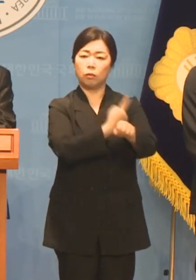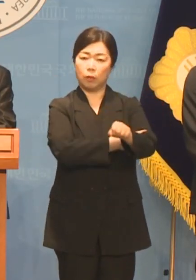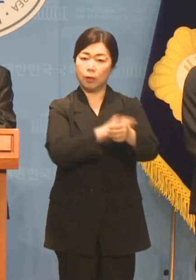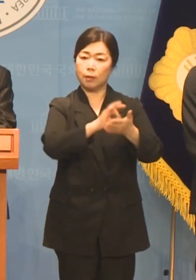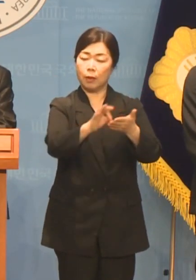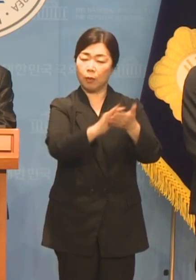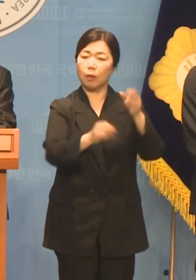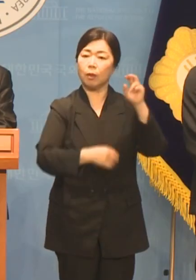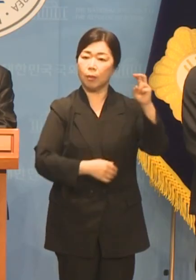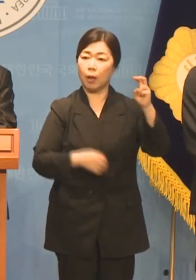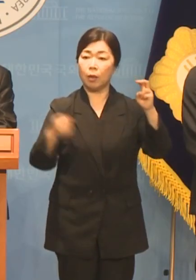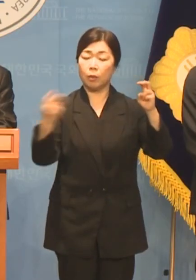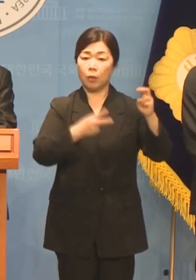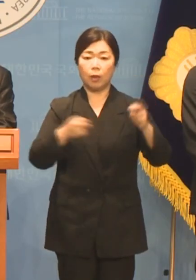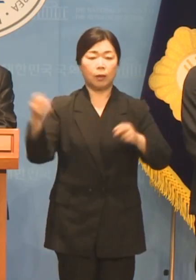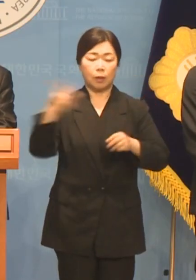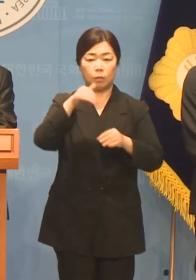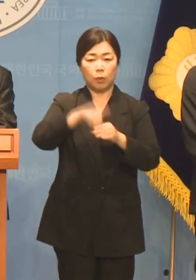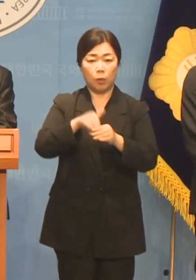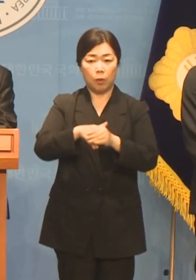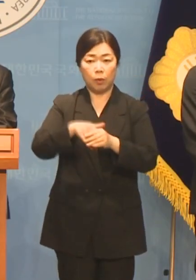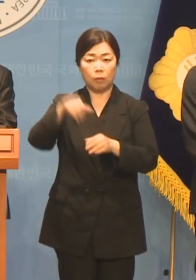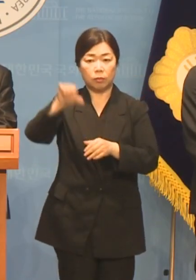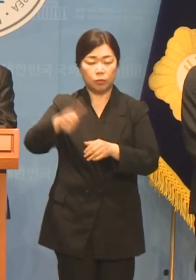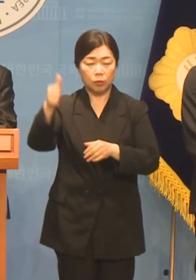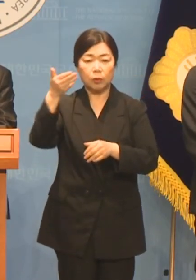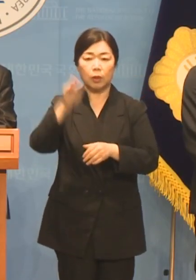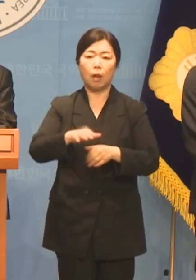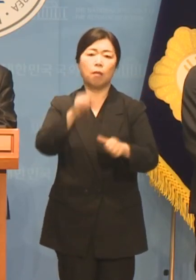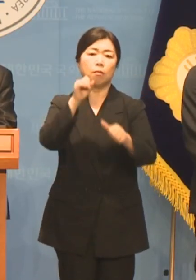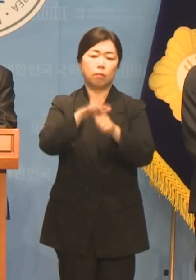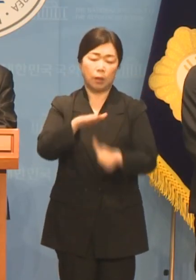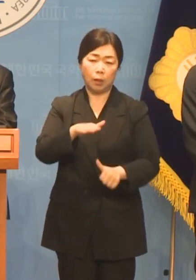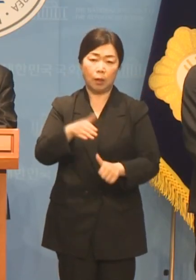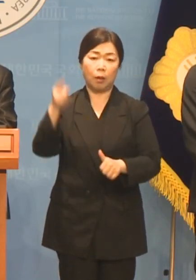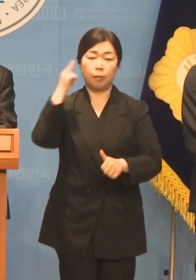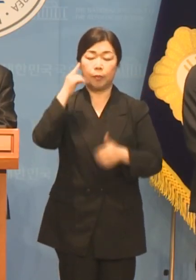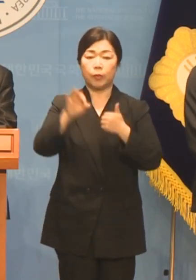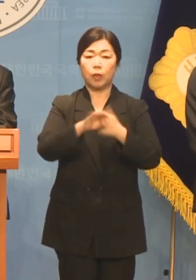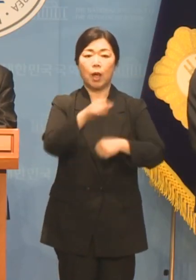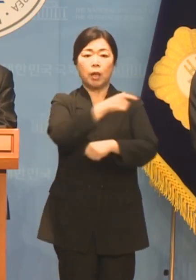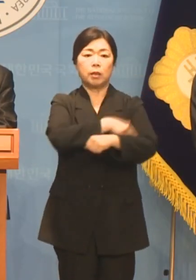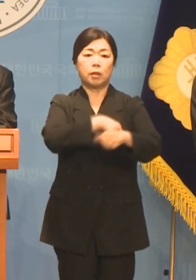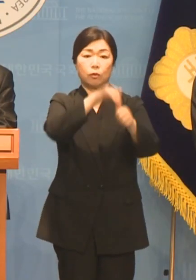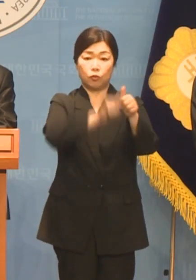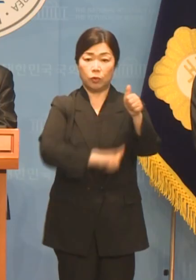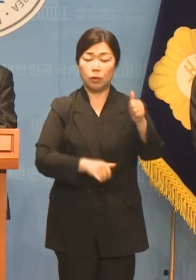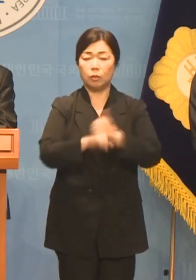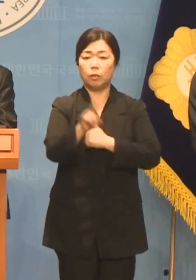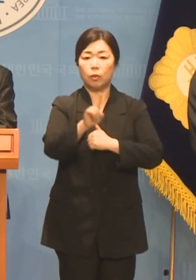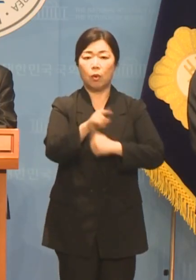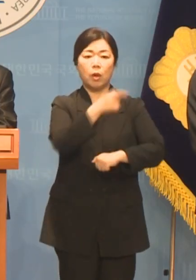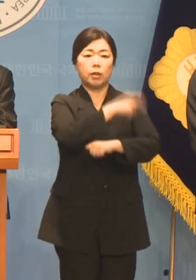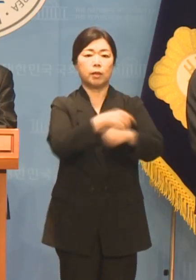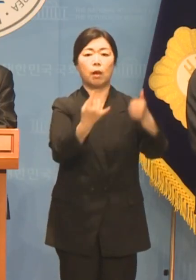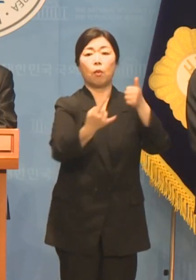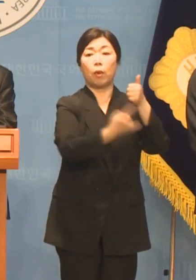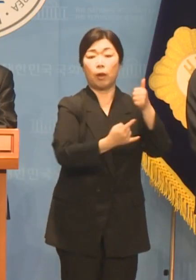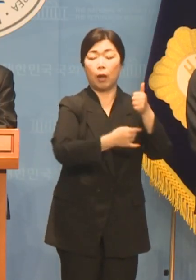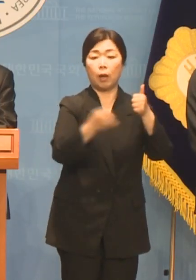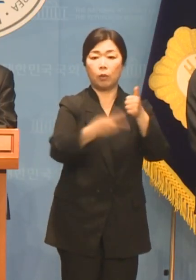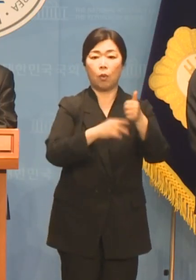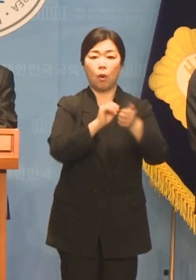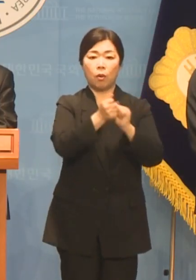후 재표결이 부결되었는데요. 이사 충실 의무는 이사회와 경영진이 지배주주